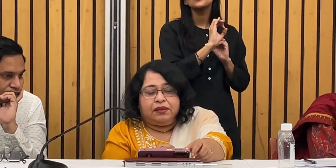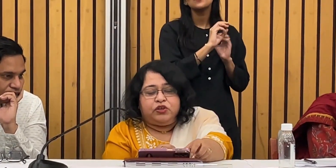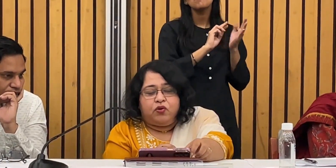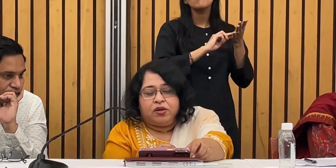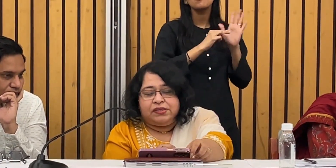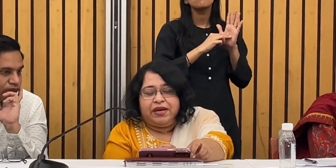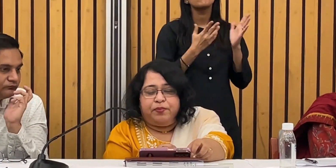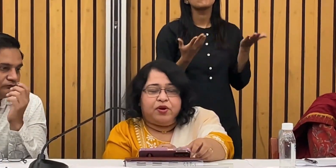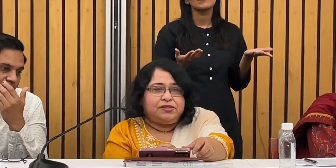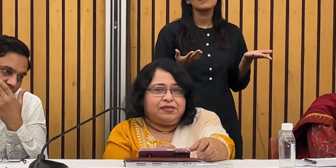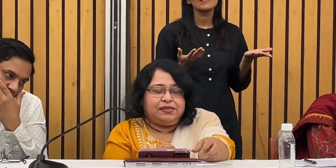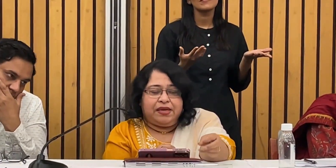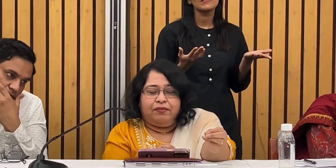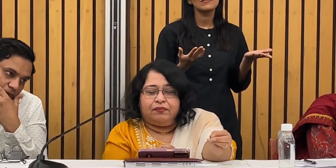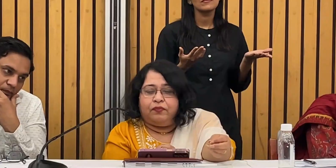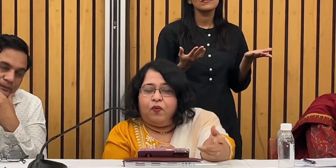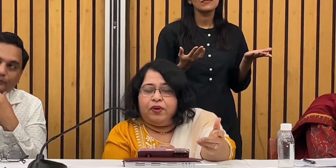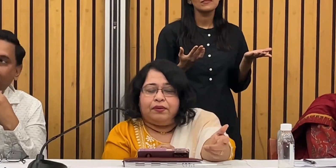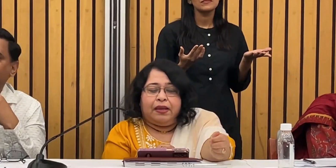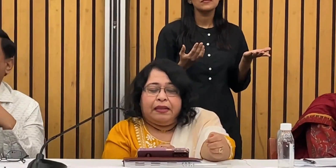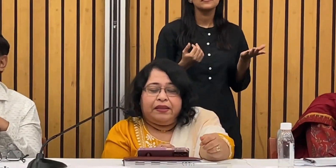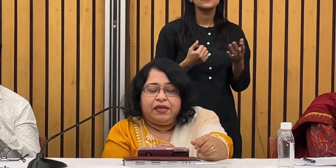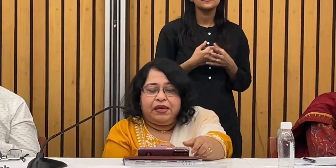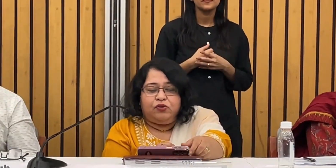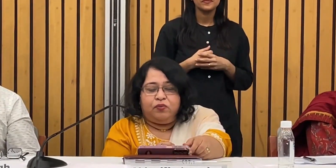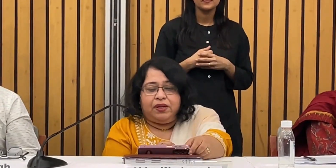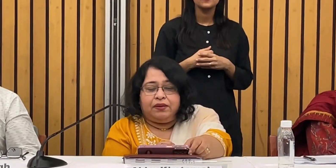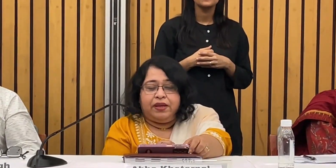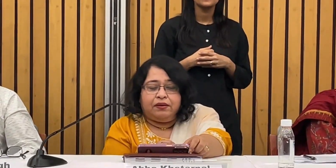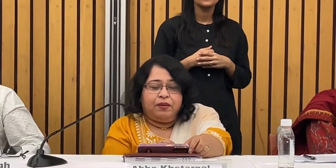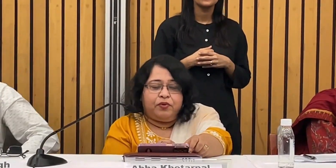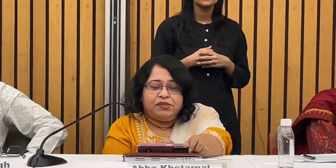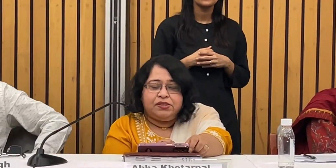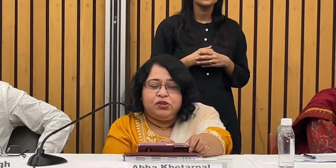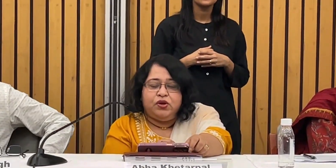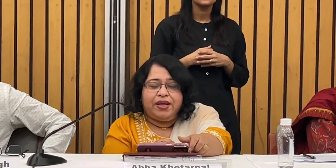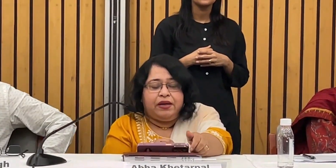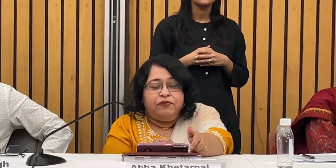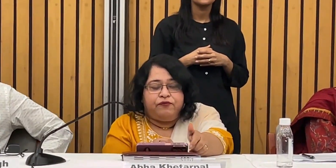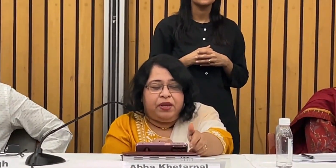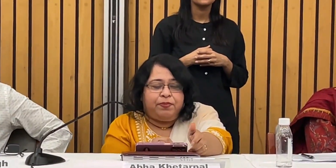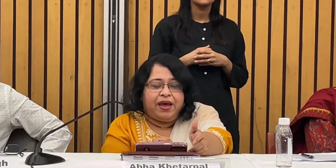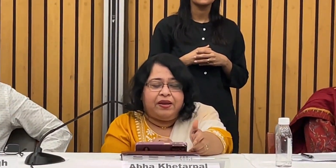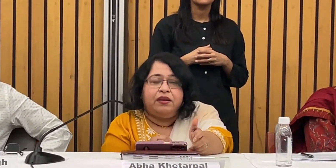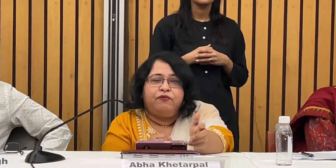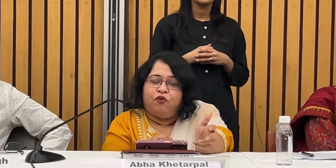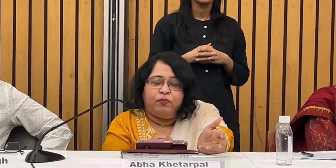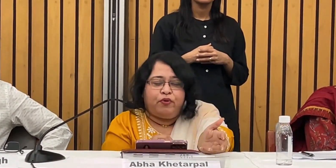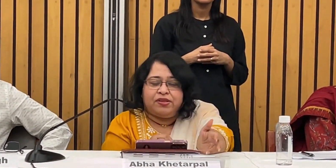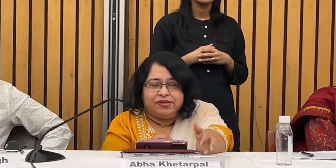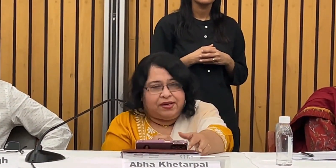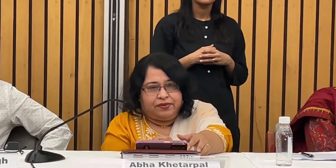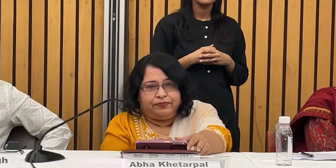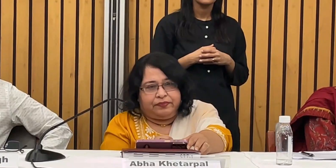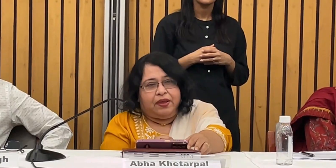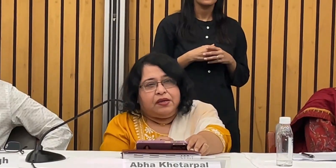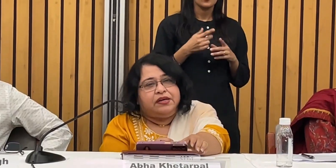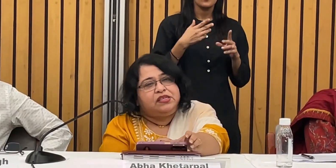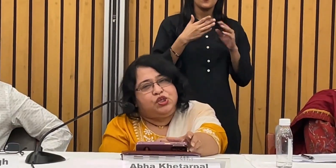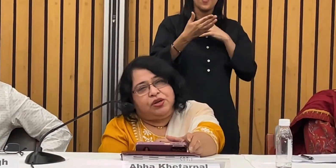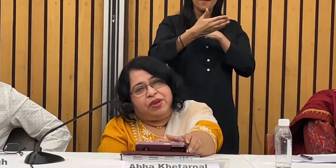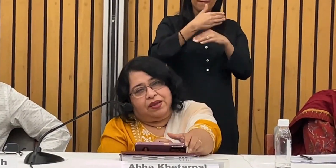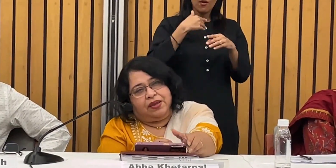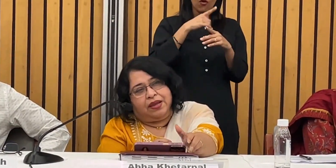So जो consent processes हैं वो they need to be processes to guarantee free, prior and informed